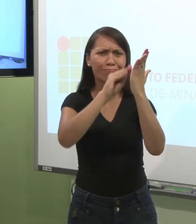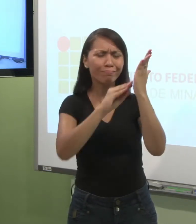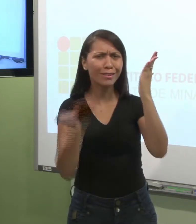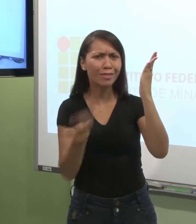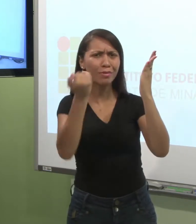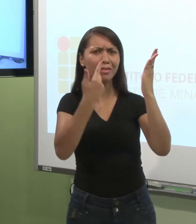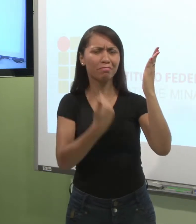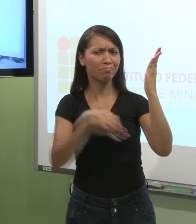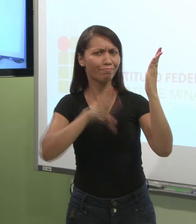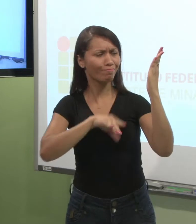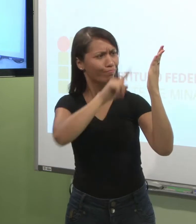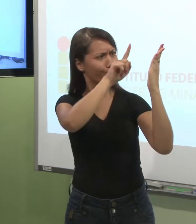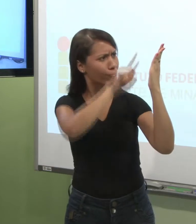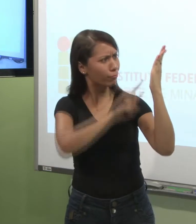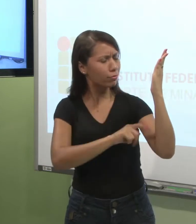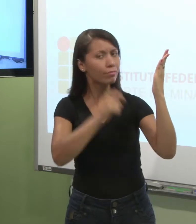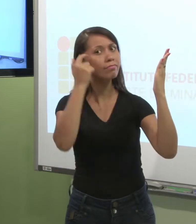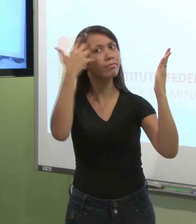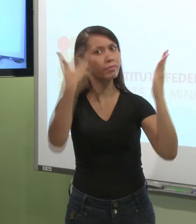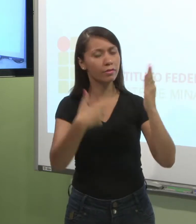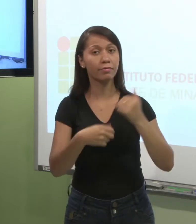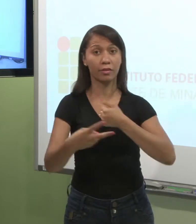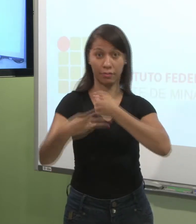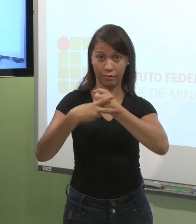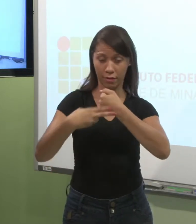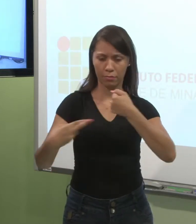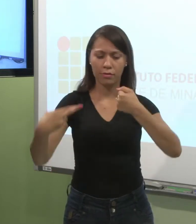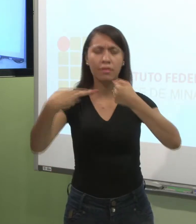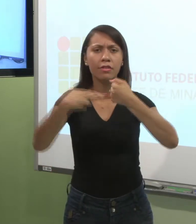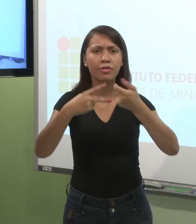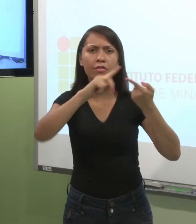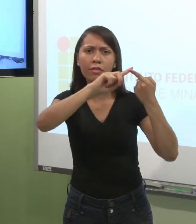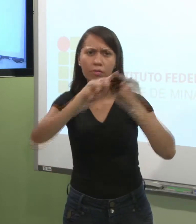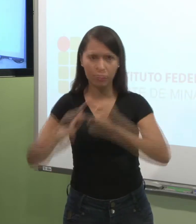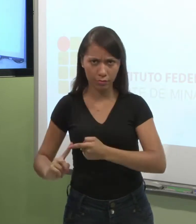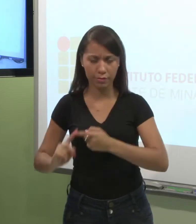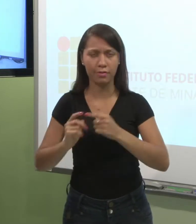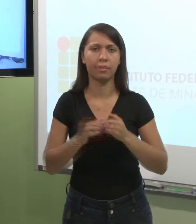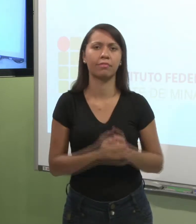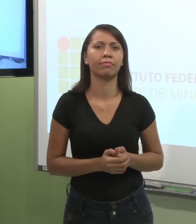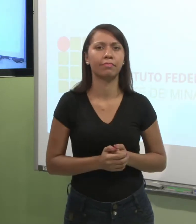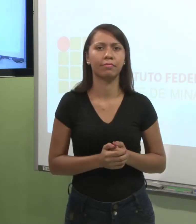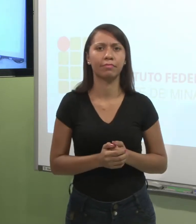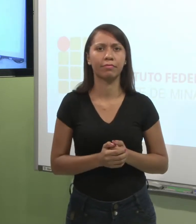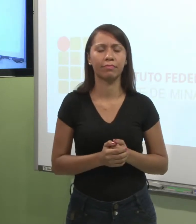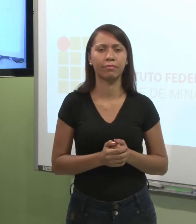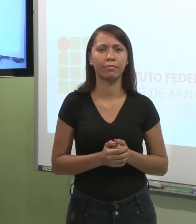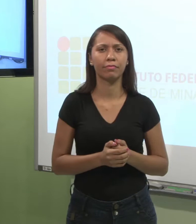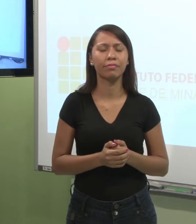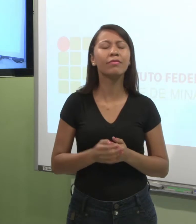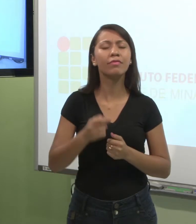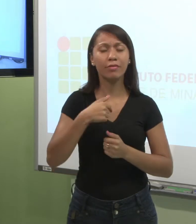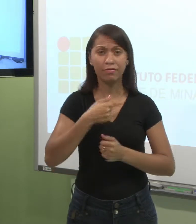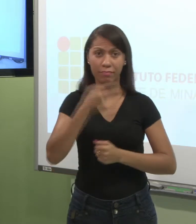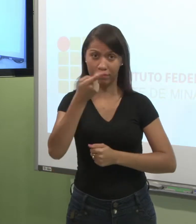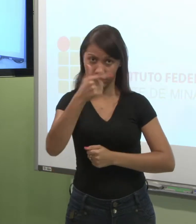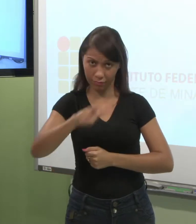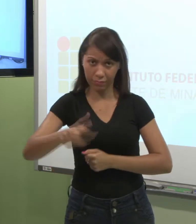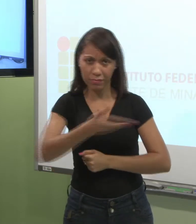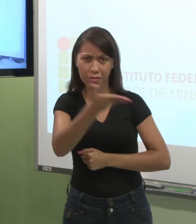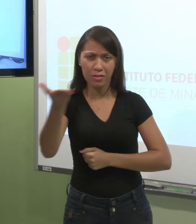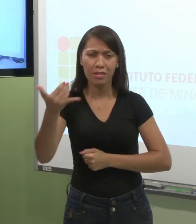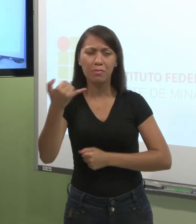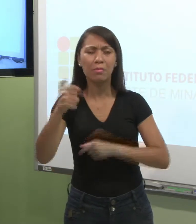bem importantes em língua portuguesa. Verbos, regência e concordância. Então, mais uma vez, sugiro que